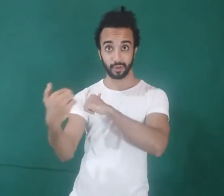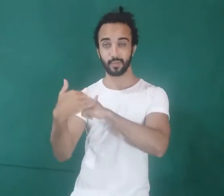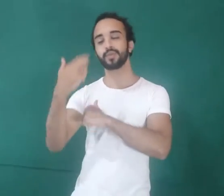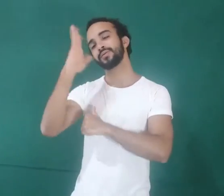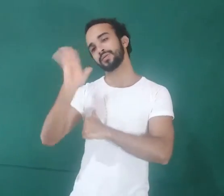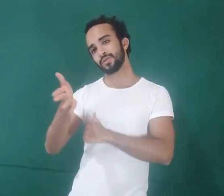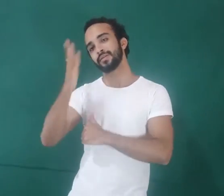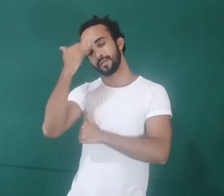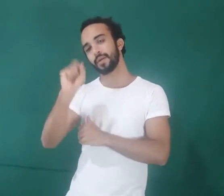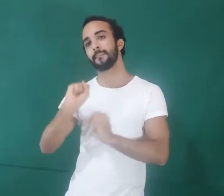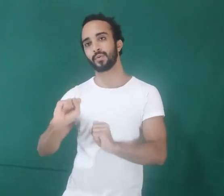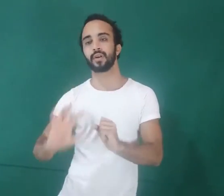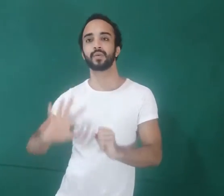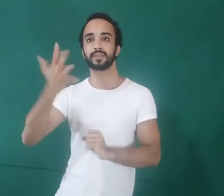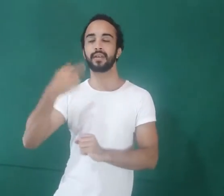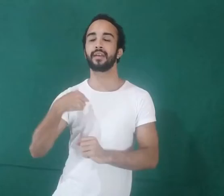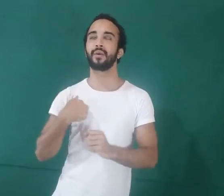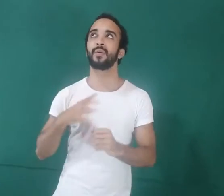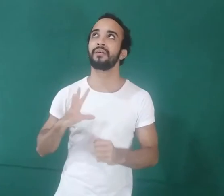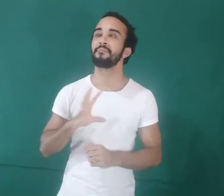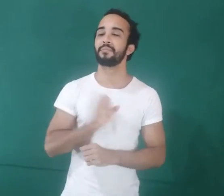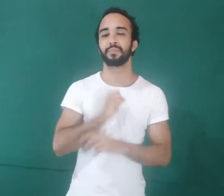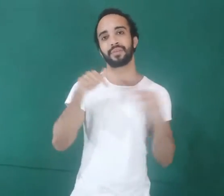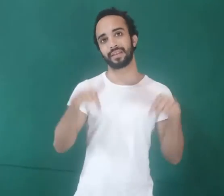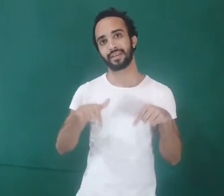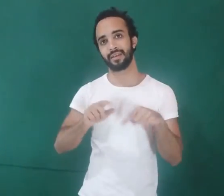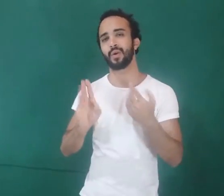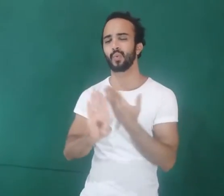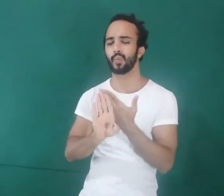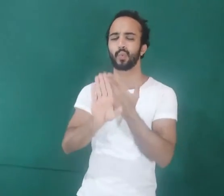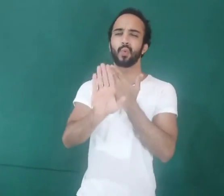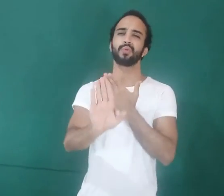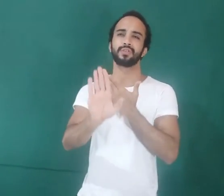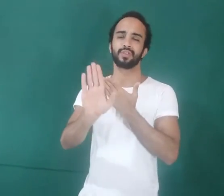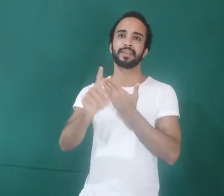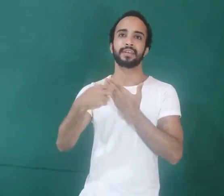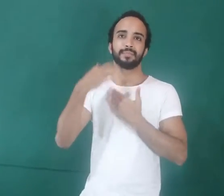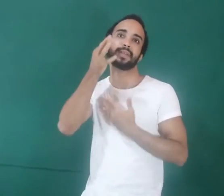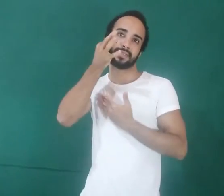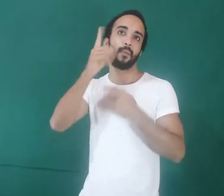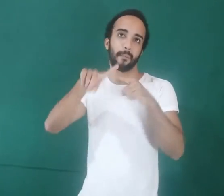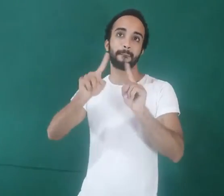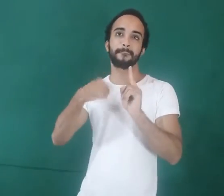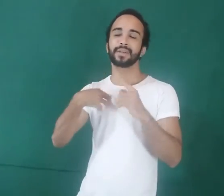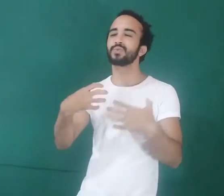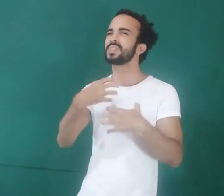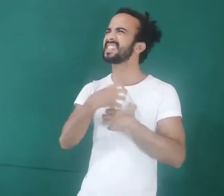acontecer isso. E eu tô muito lisonjeado de estar aqui. Eu tô longe de vocês de uma maneira física, mas tô me sentindo íntima,